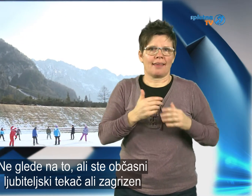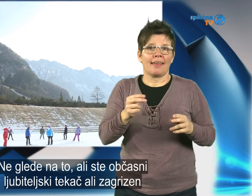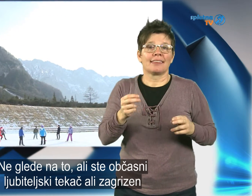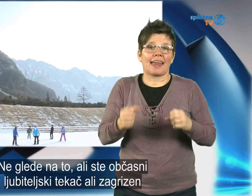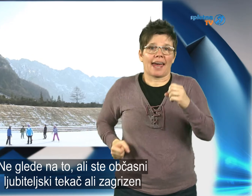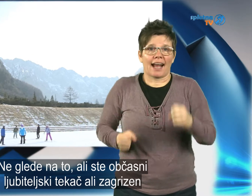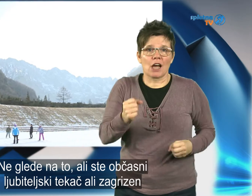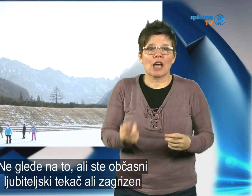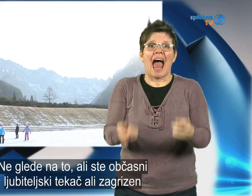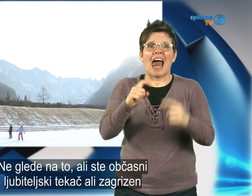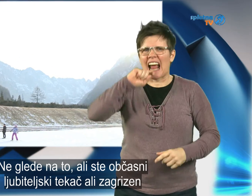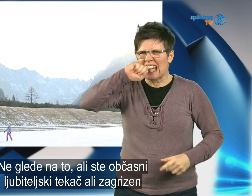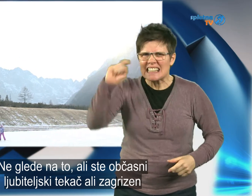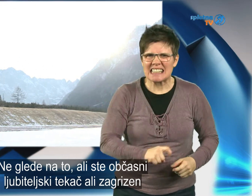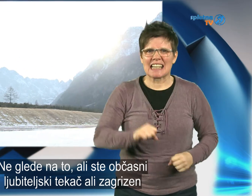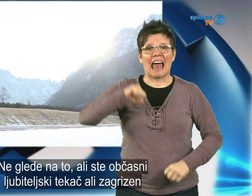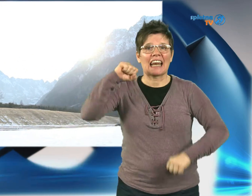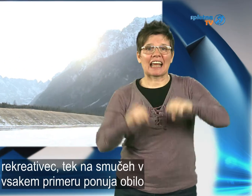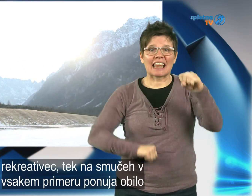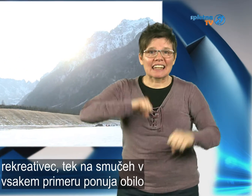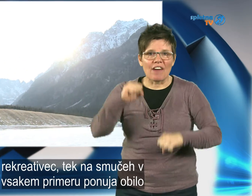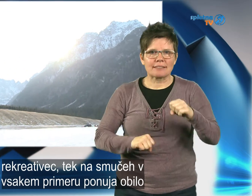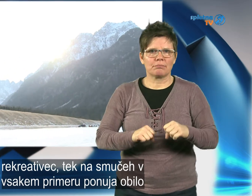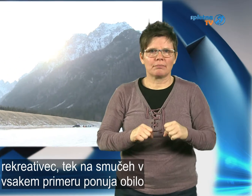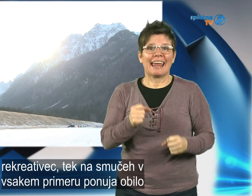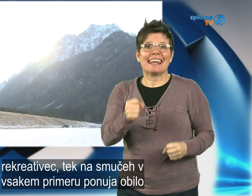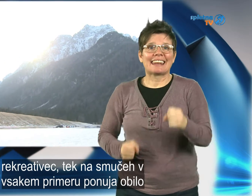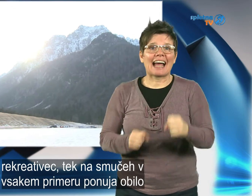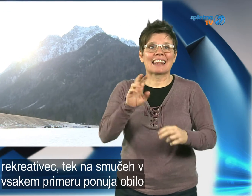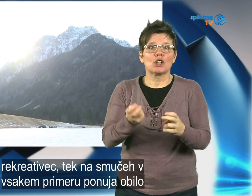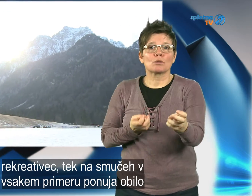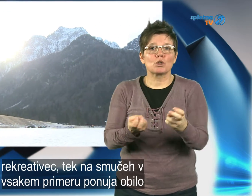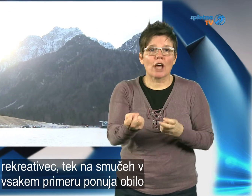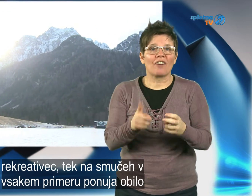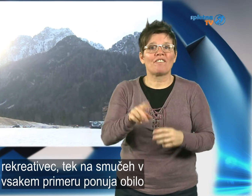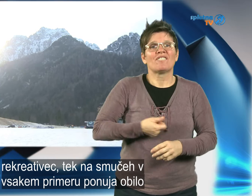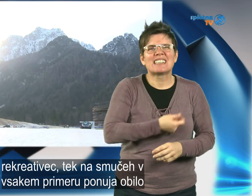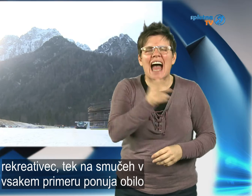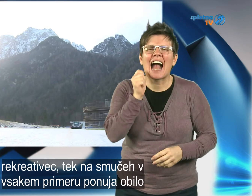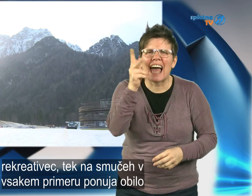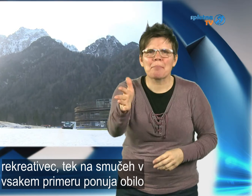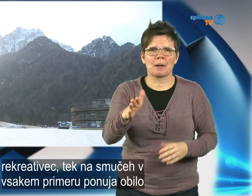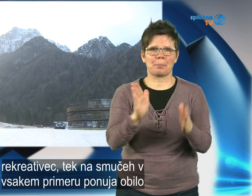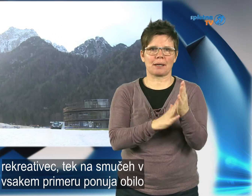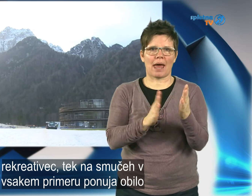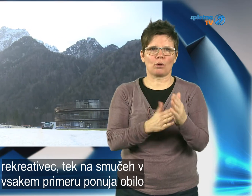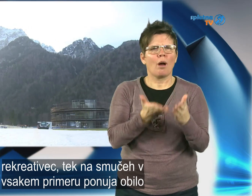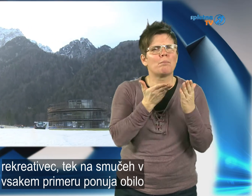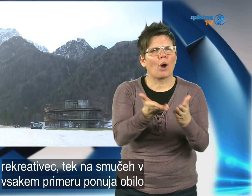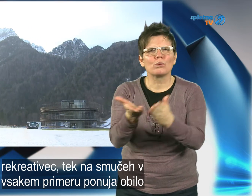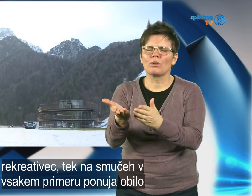zagrizeni rekreativec, tek na smučeh v vsakem primeru ponuja obilo užitkov in svobode gibanja.